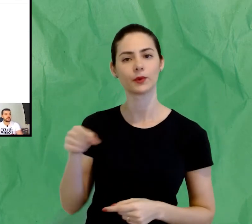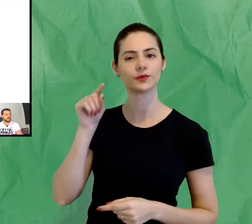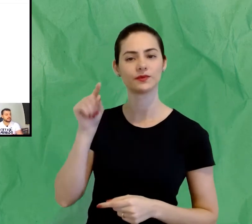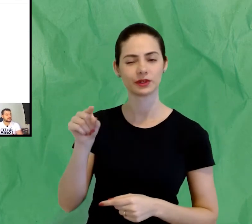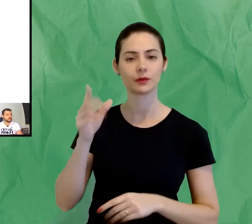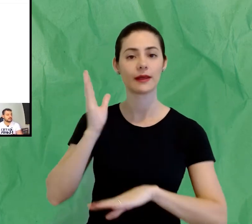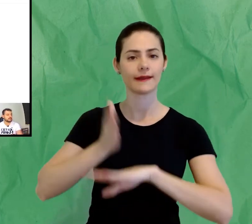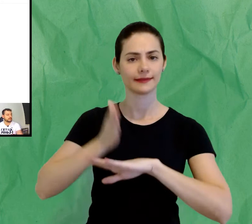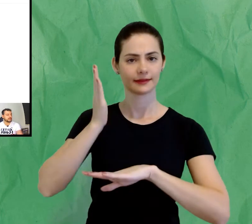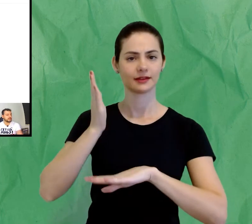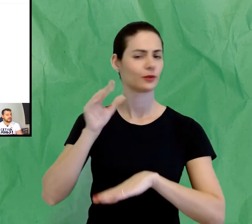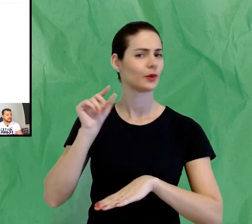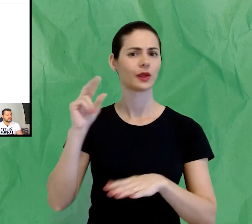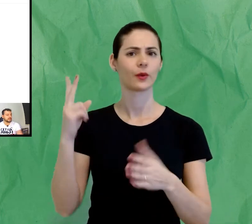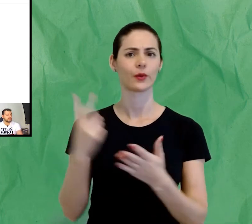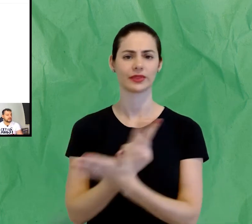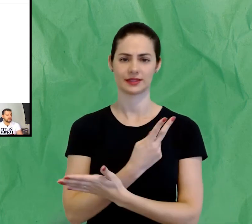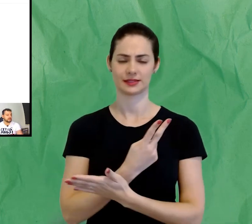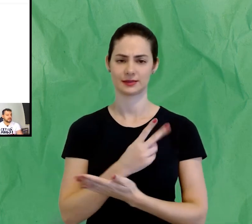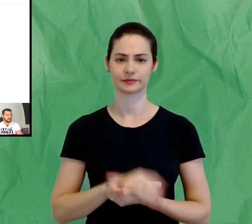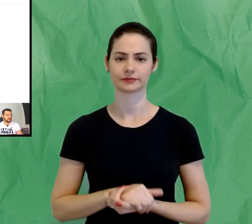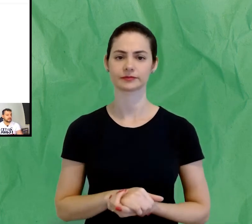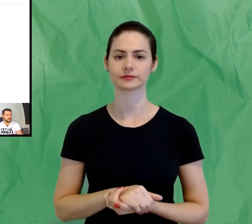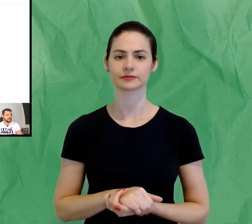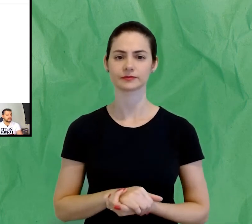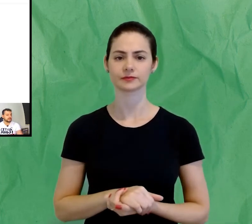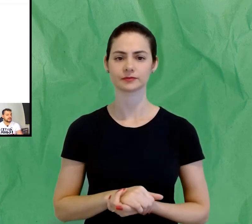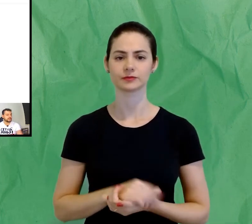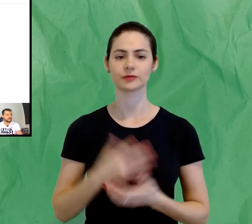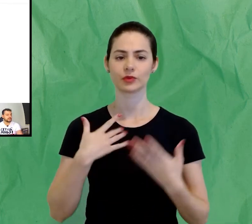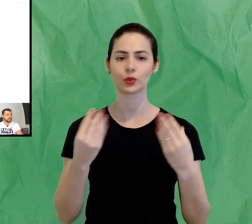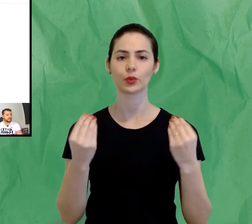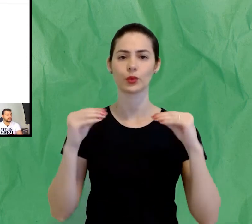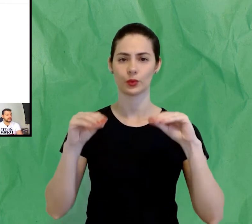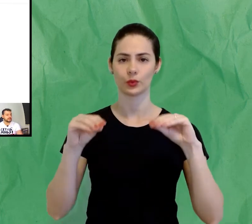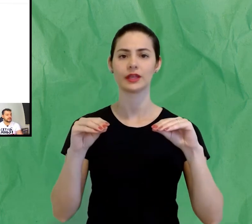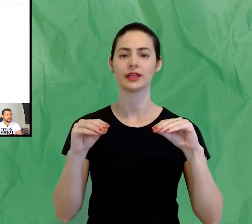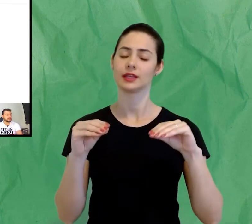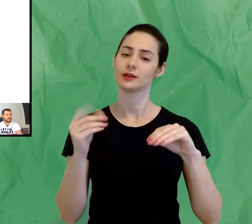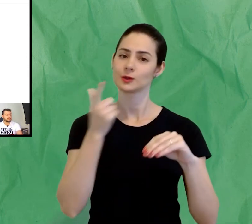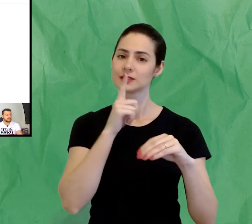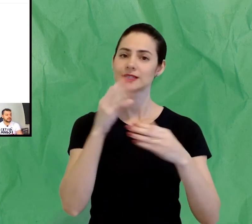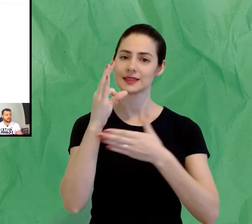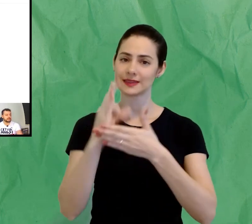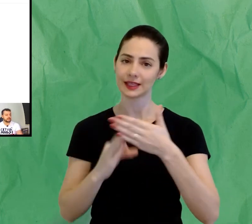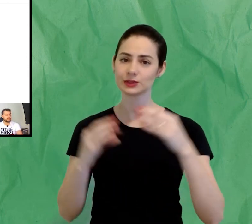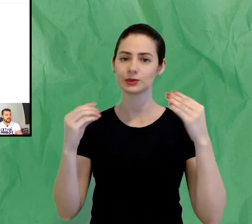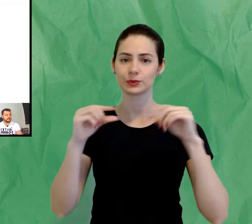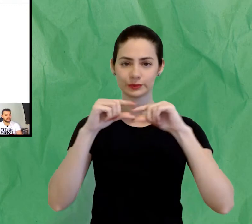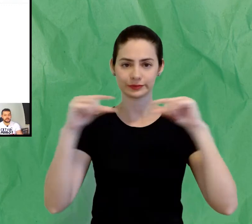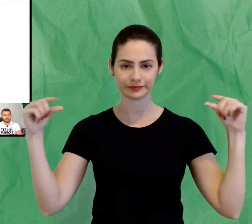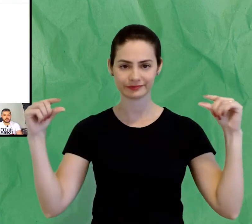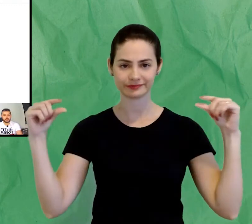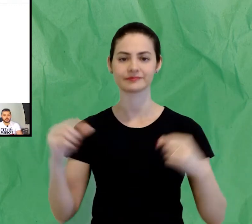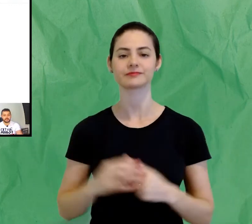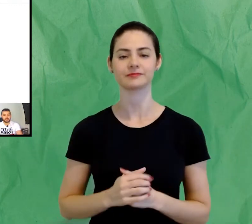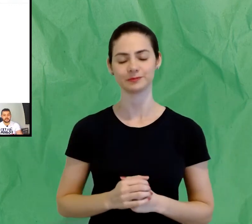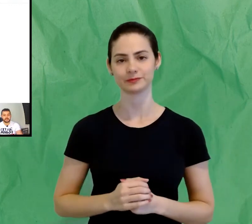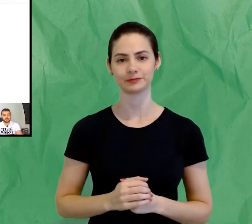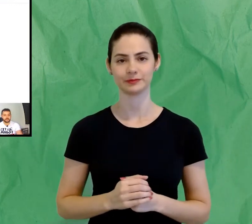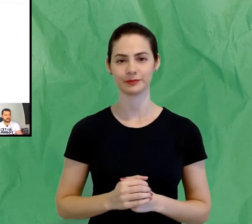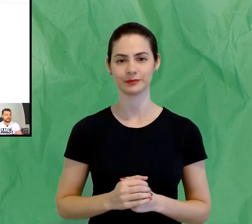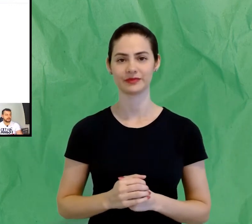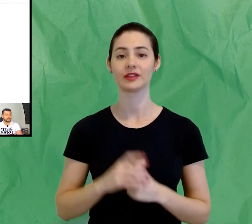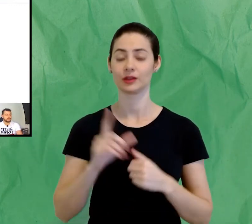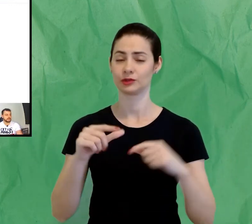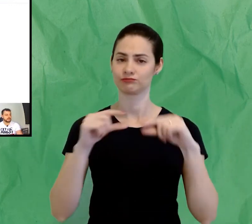O que aconteceu? Esse comando console.log, ele imprime um texto aqui no console, e é exatamente o texto que